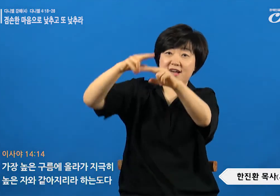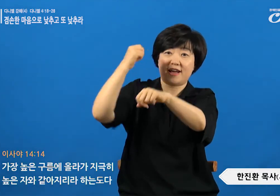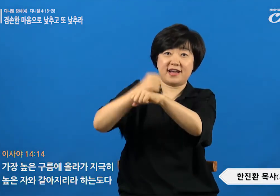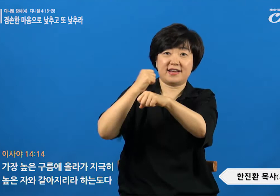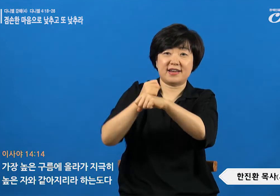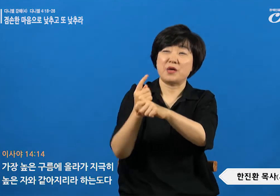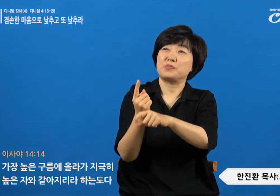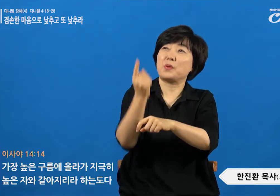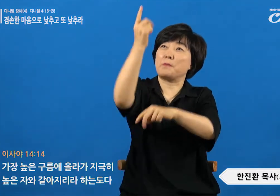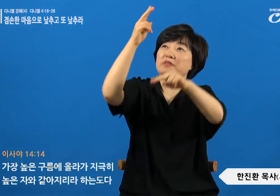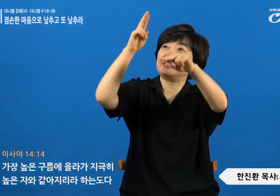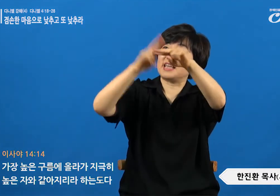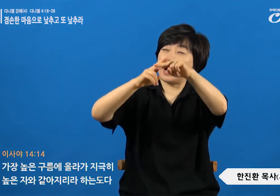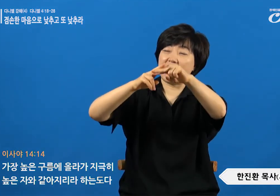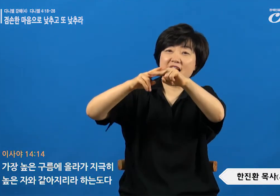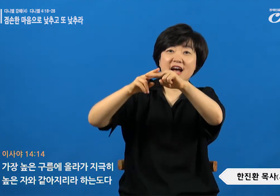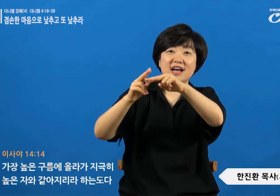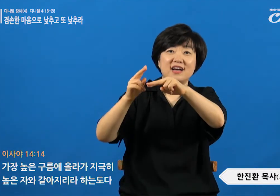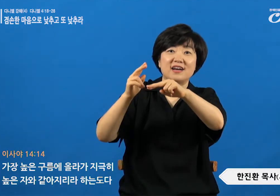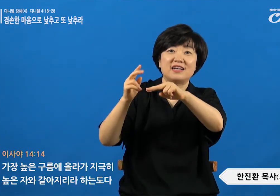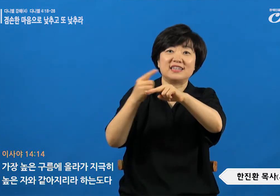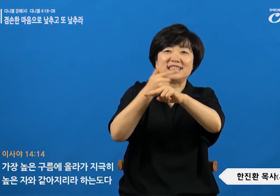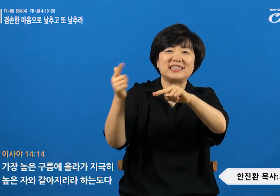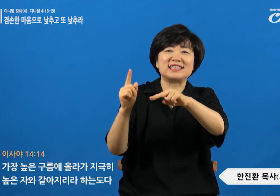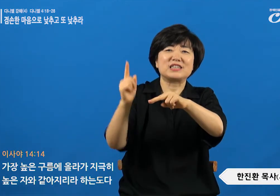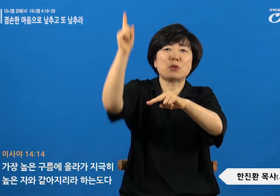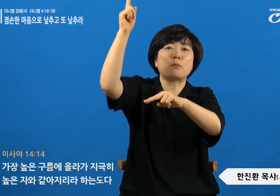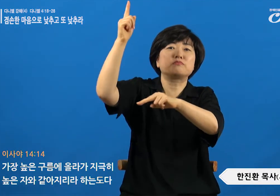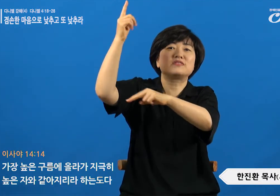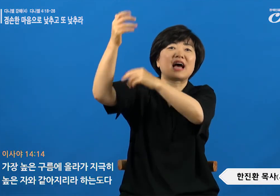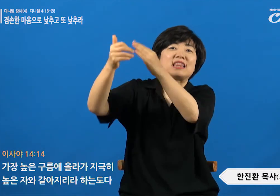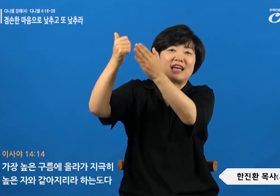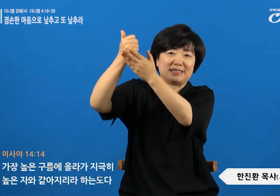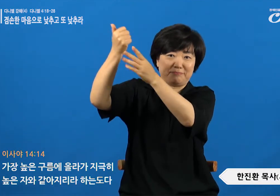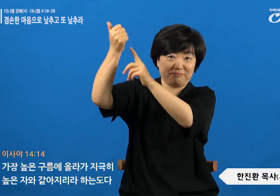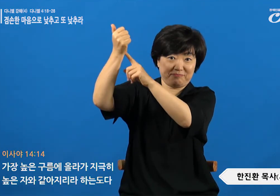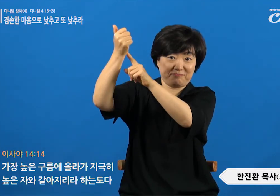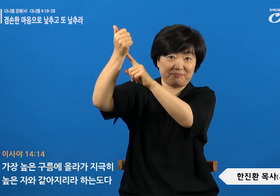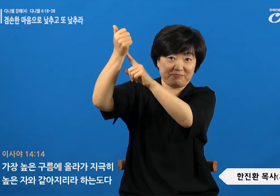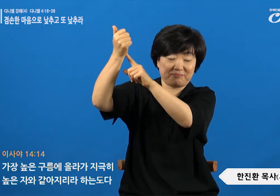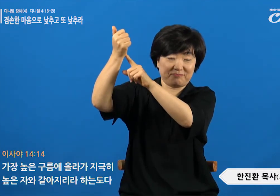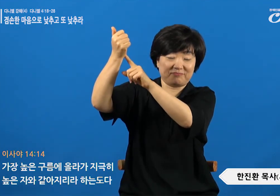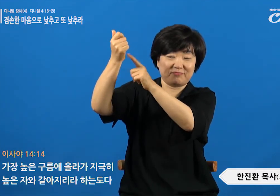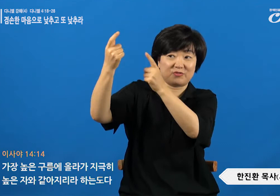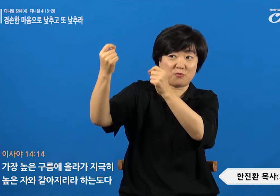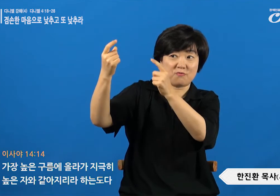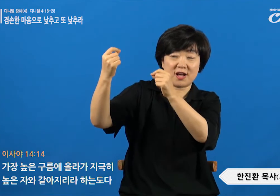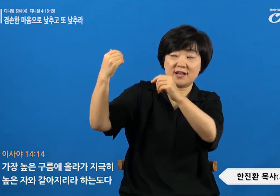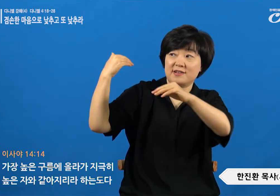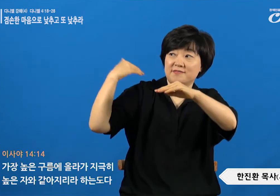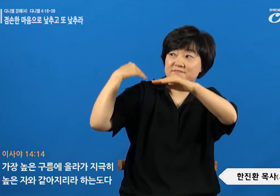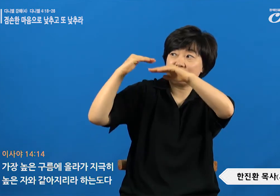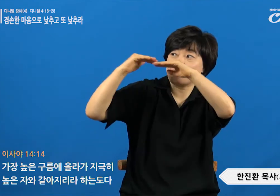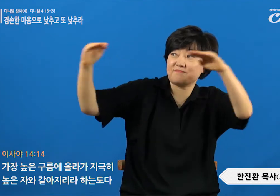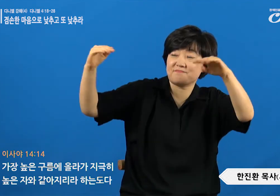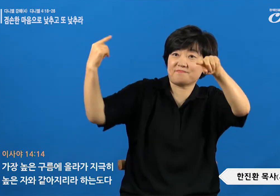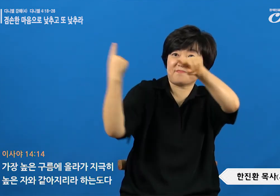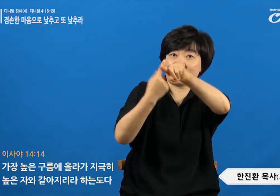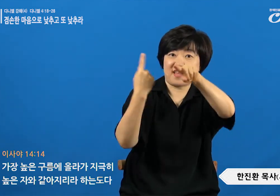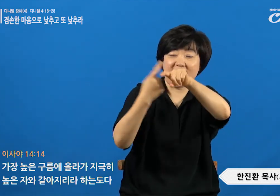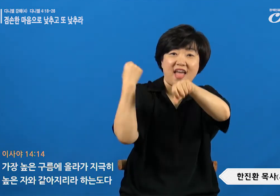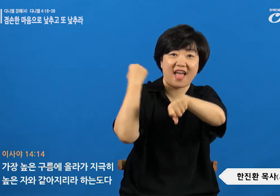구름에 올라 지극히 높은 자와 지극히 높은 자, 하나님을 가리킵니다. 지극히 높은 자와